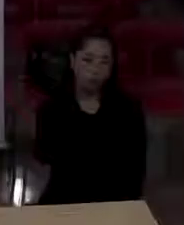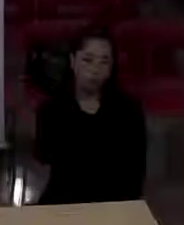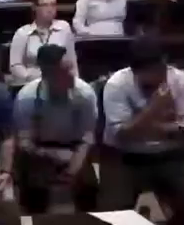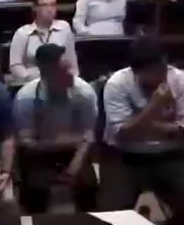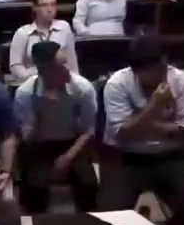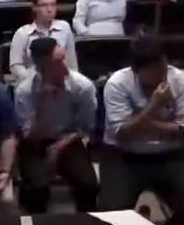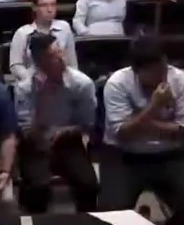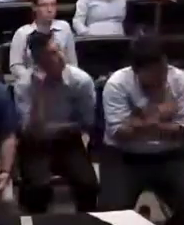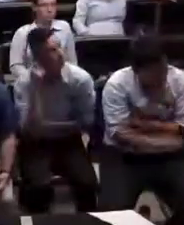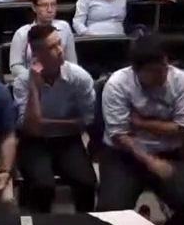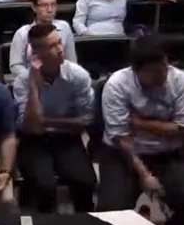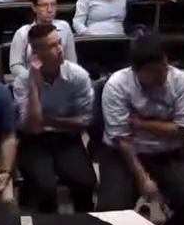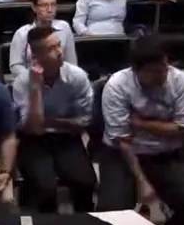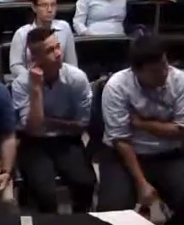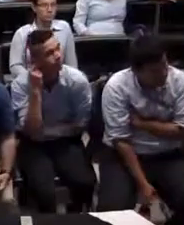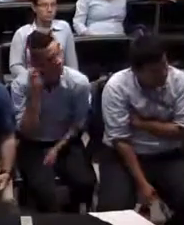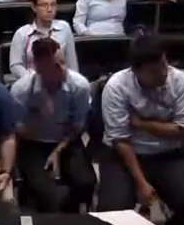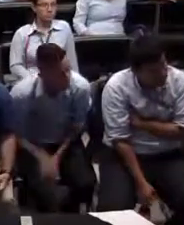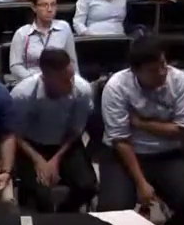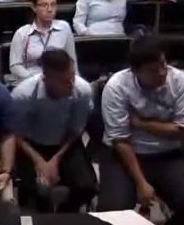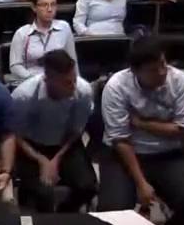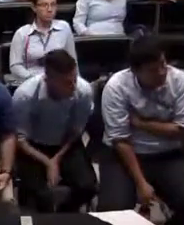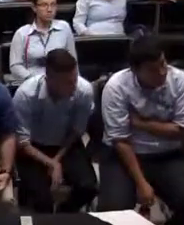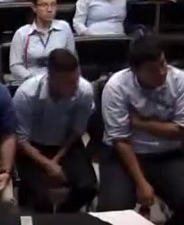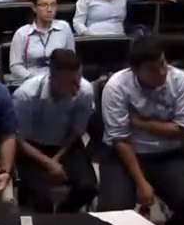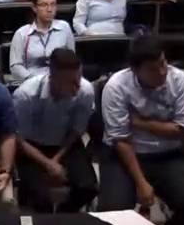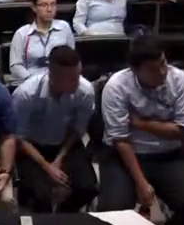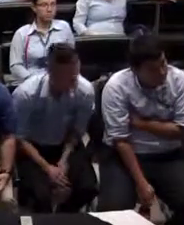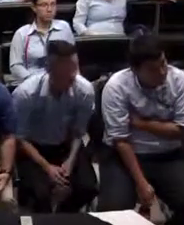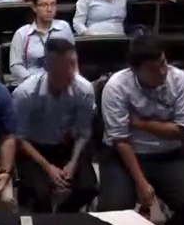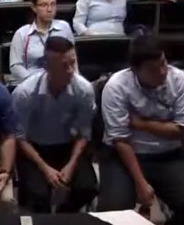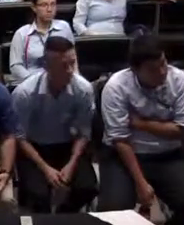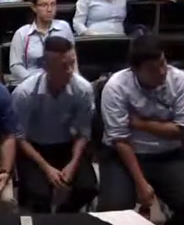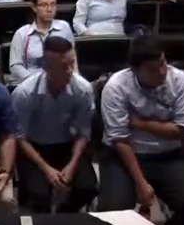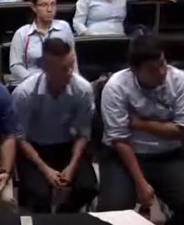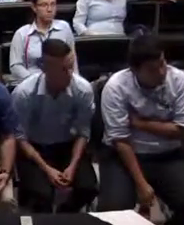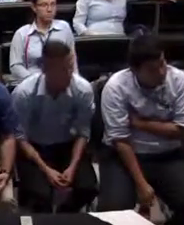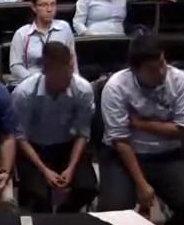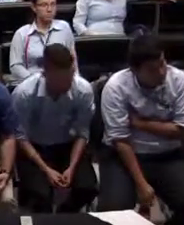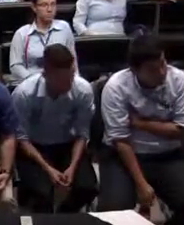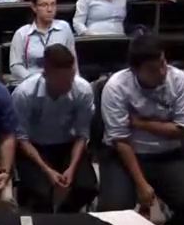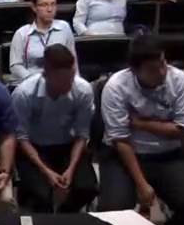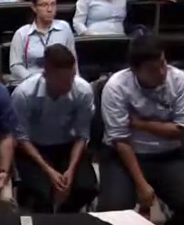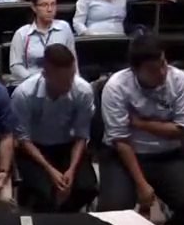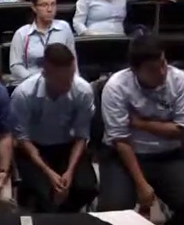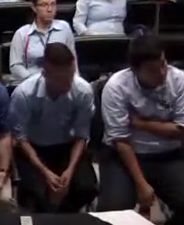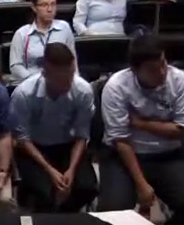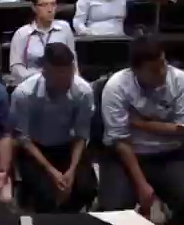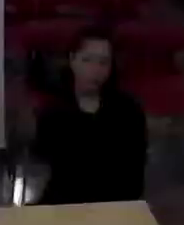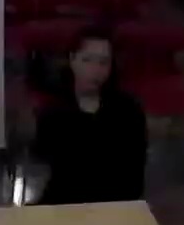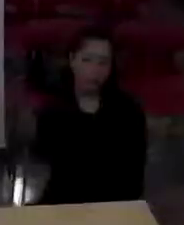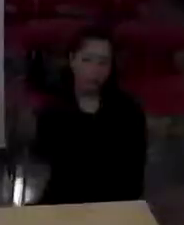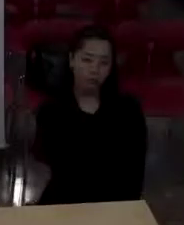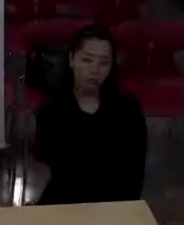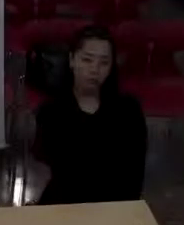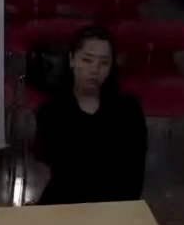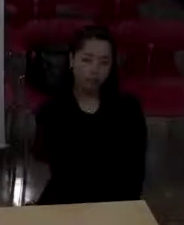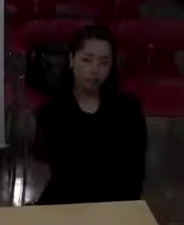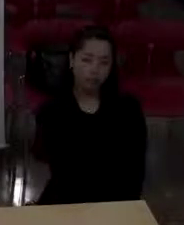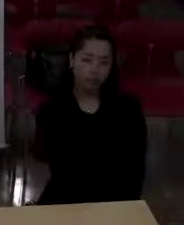haciendo muchas cosas. Sabemos que es un proceso, pero pues qué bueno que el INSOR pues nos escuche. Gracias.